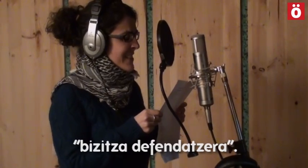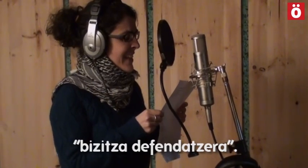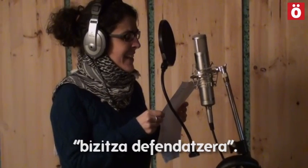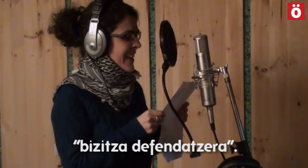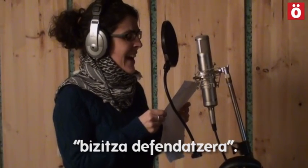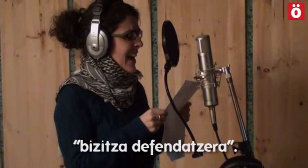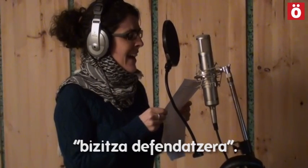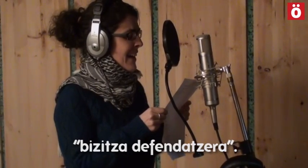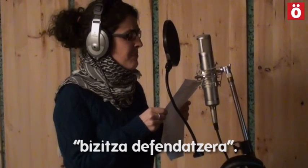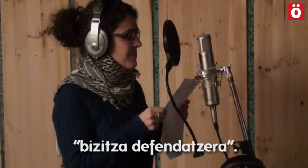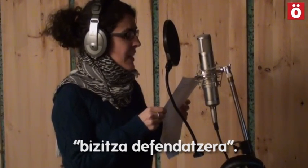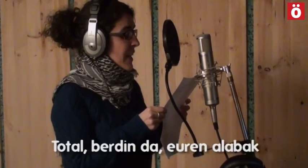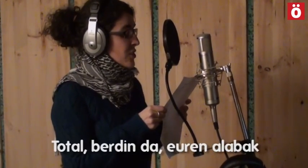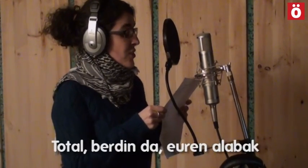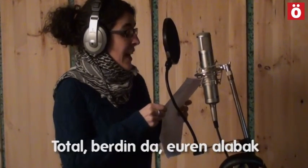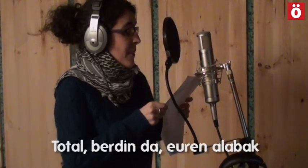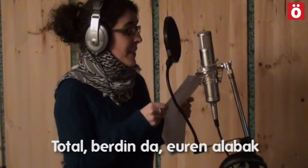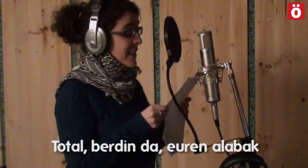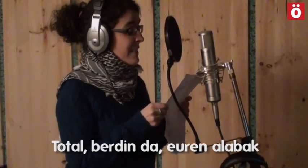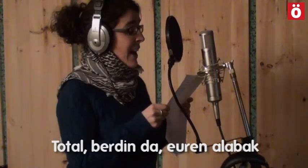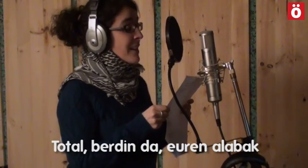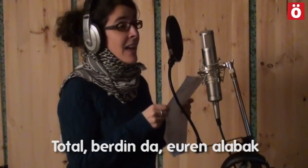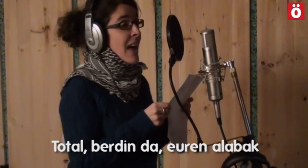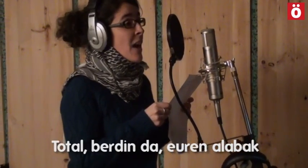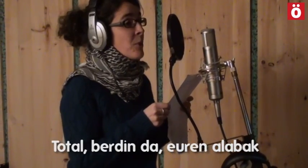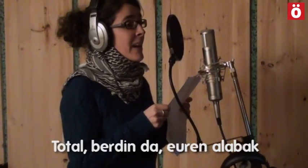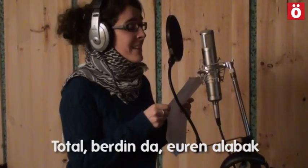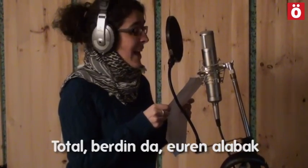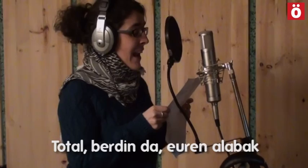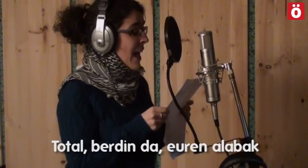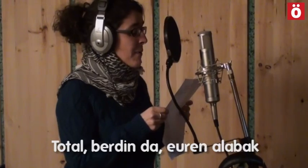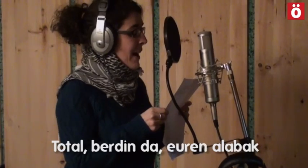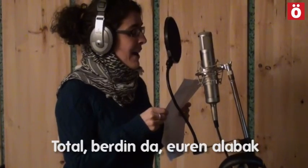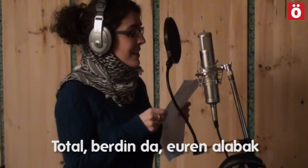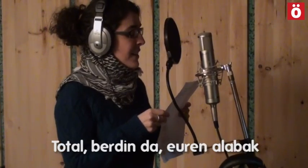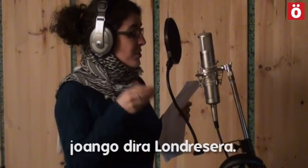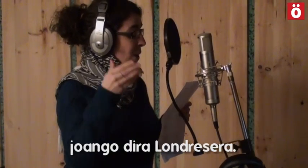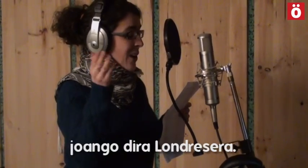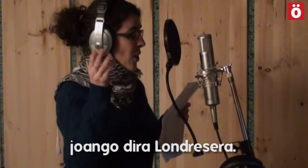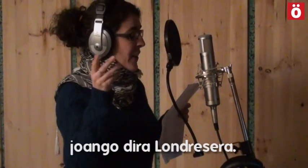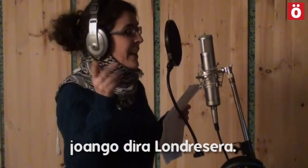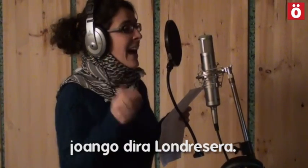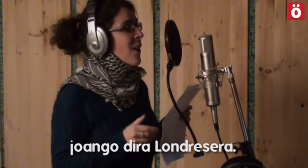txera Total berdinda, euren alabak, joango dira